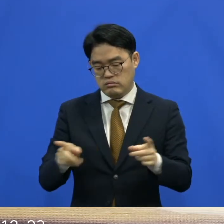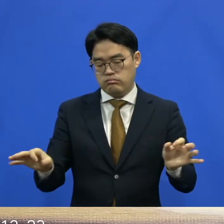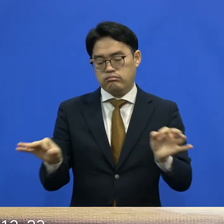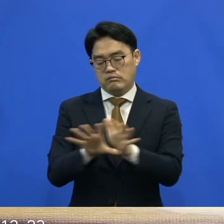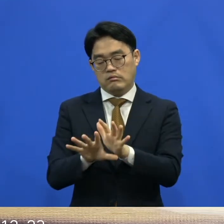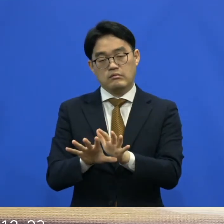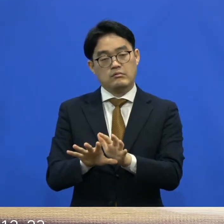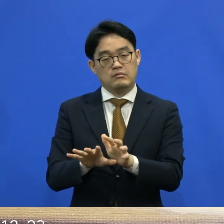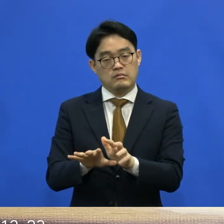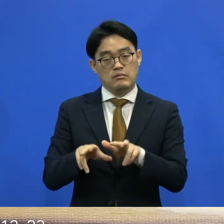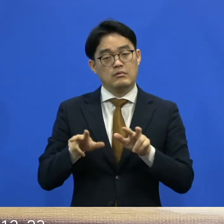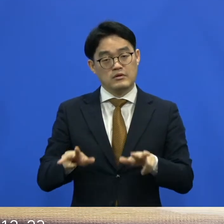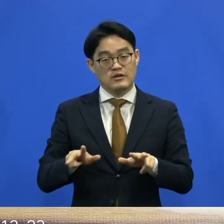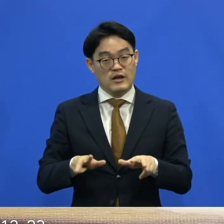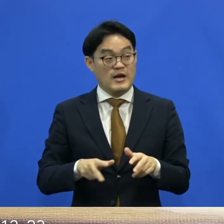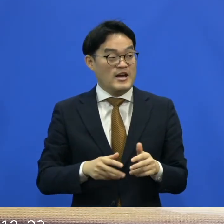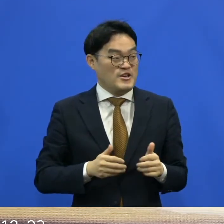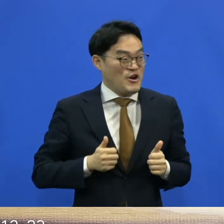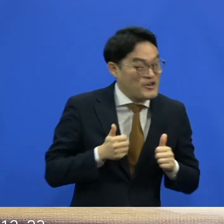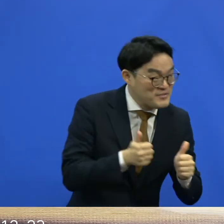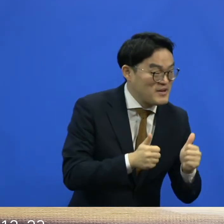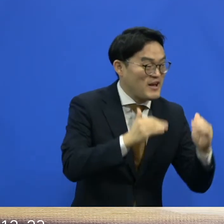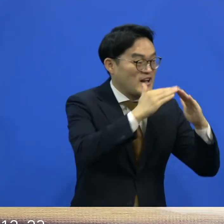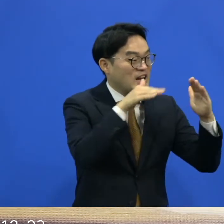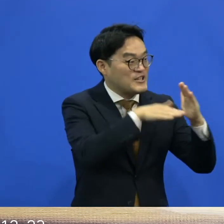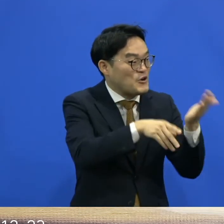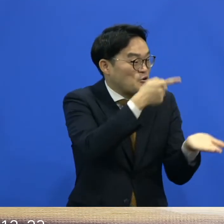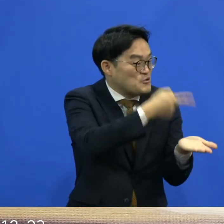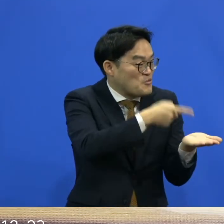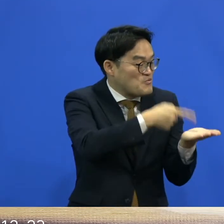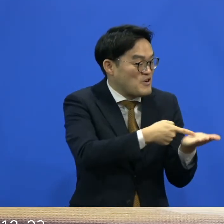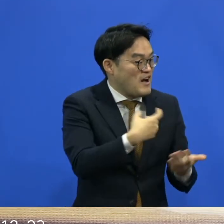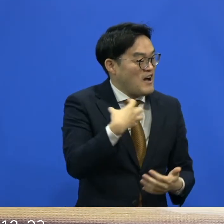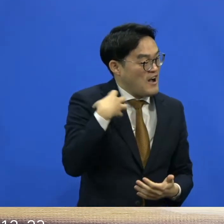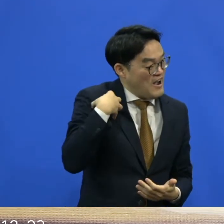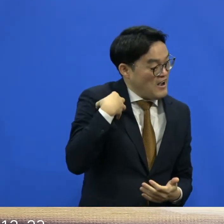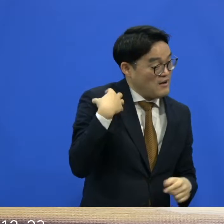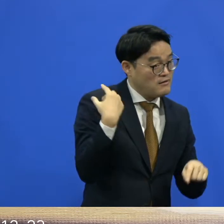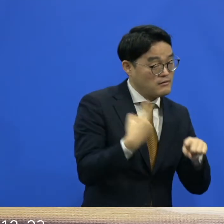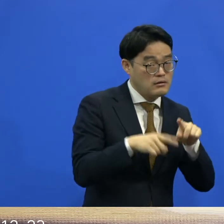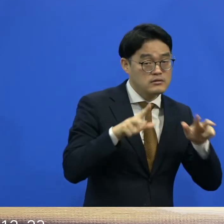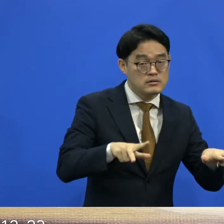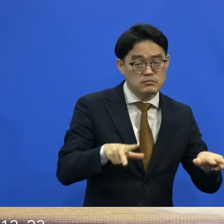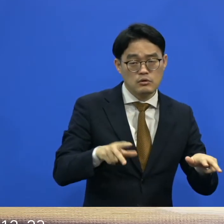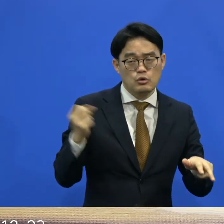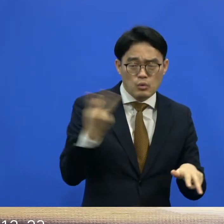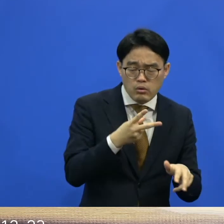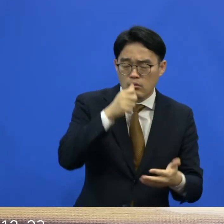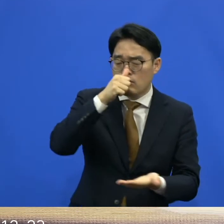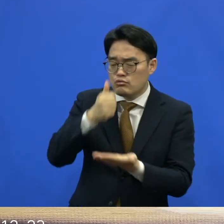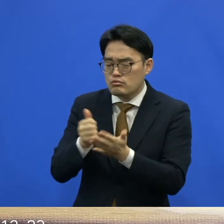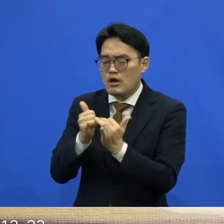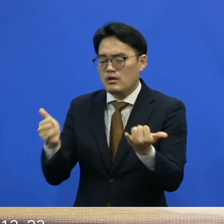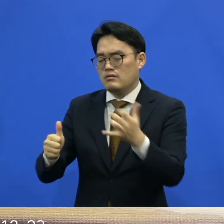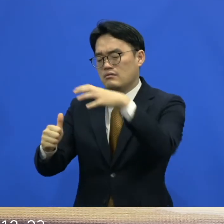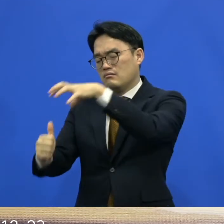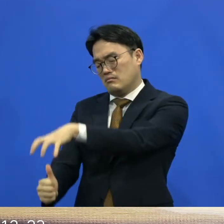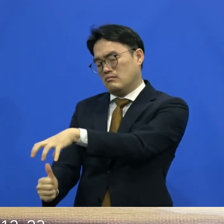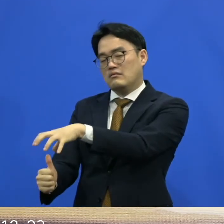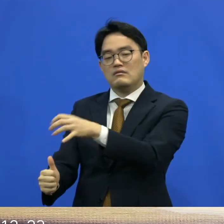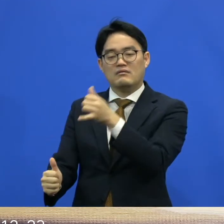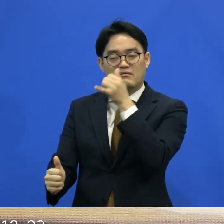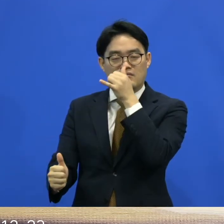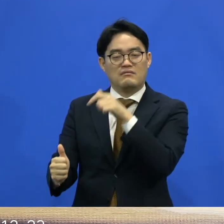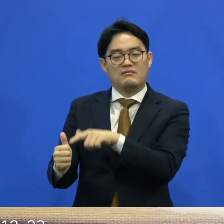빠져들어요. 자, 여러분 이렇게 기구할 수가 있습니까? 어린 나이에? 어린 나이에 겪었다고 보기에는